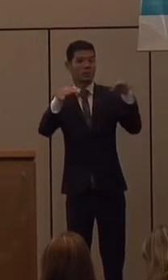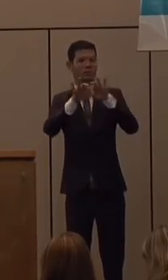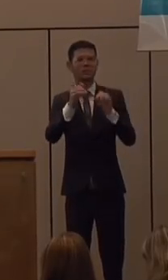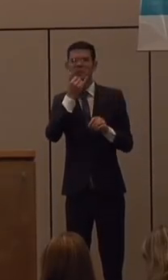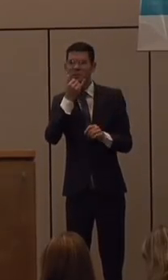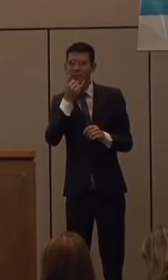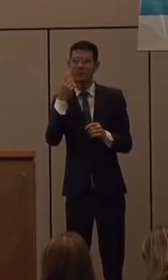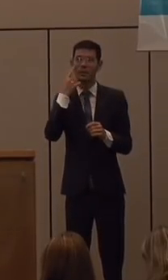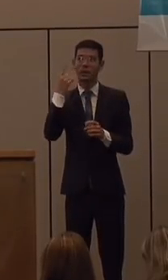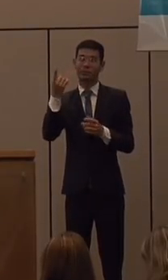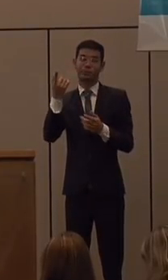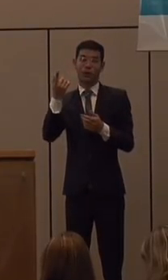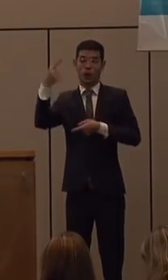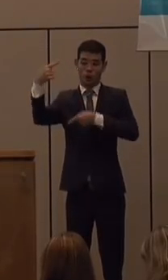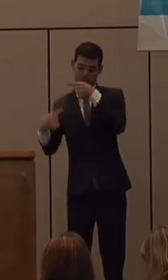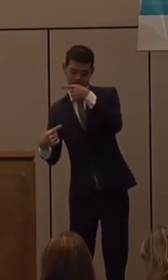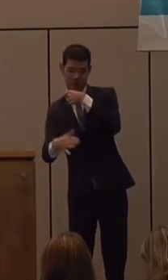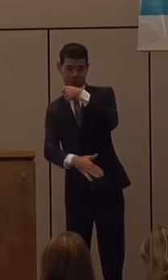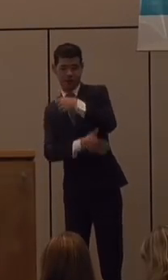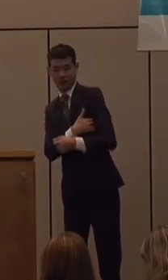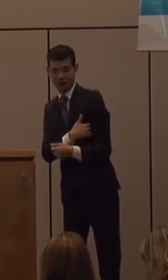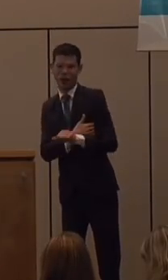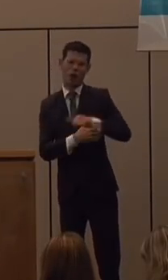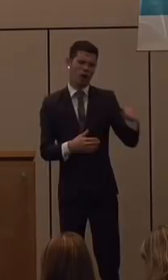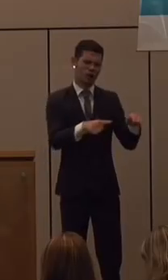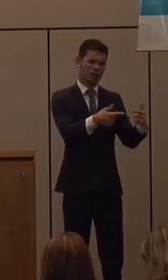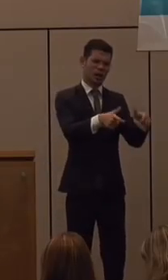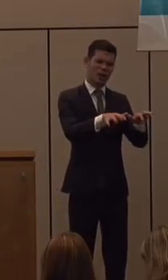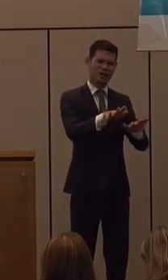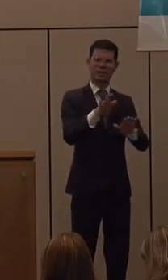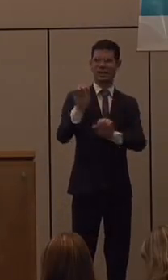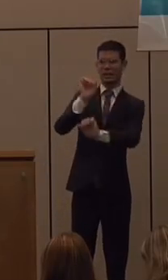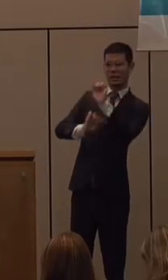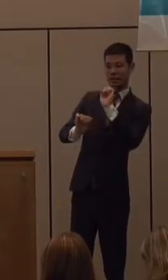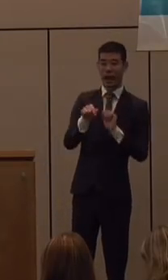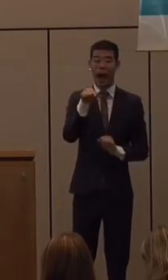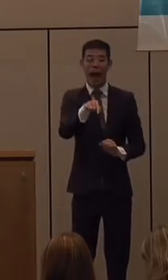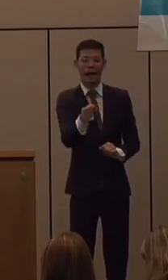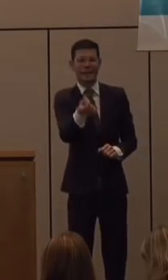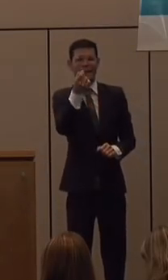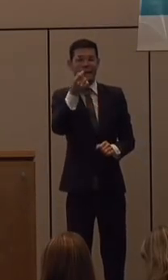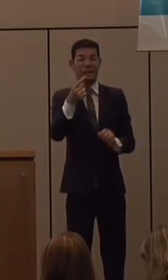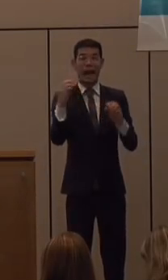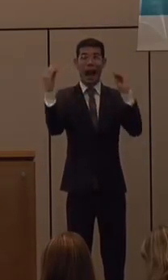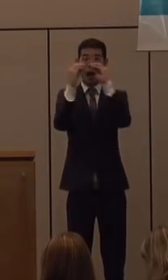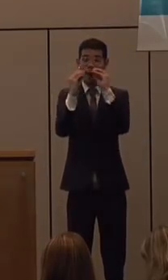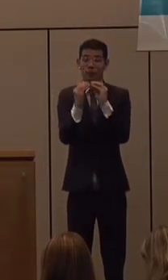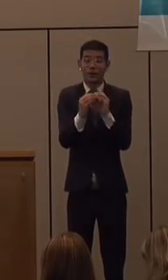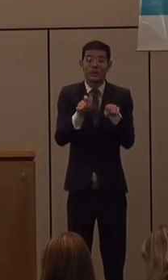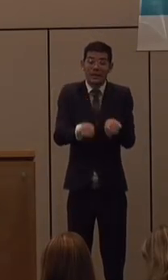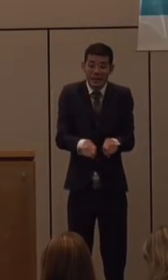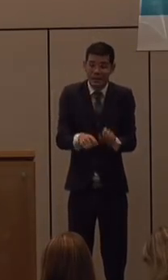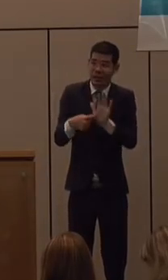agencia de defensa porque ahí tenemos un riesgo esos acuerdos son necesarios para que vengan los inversionistas extranjeros